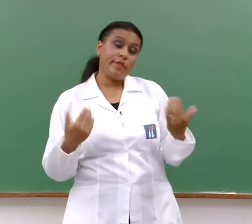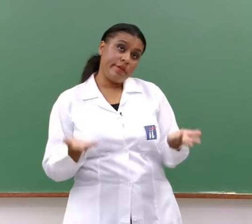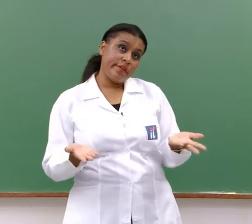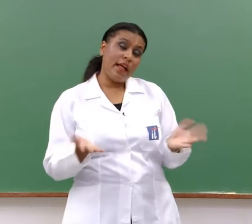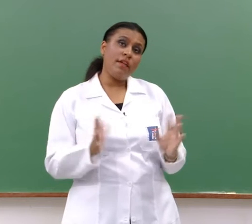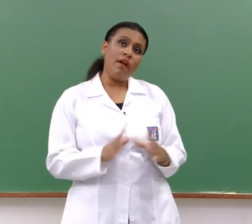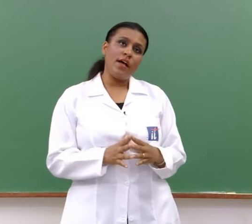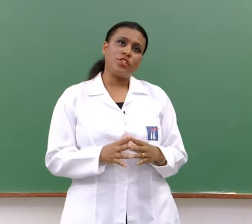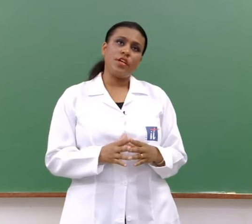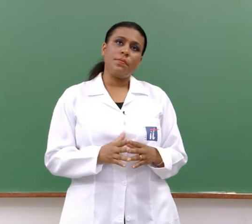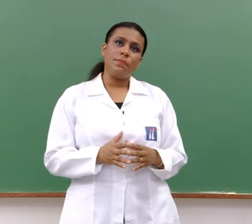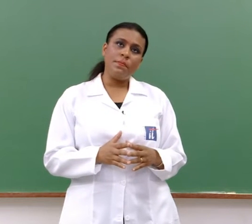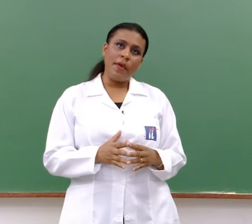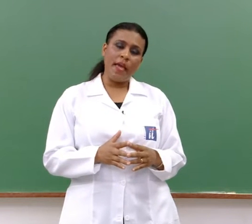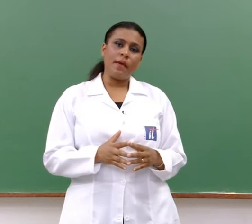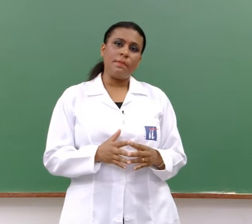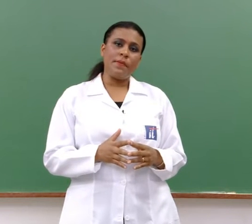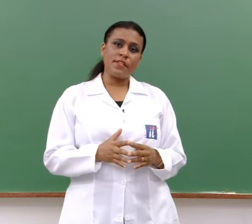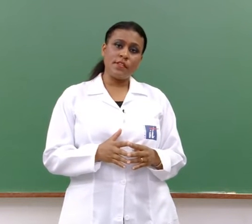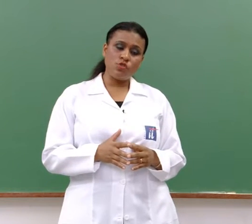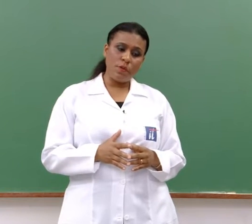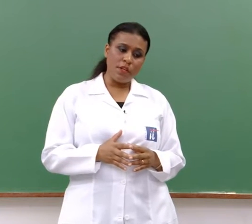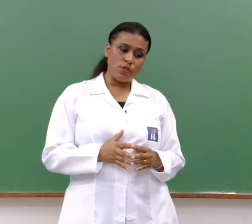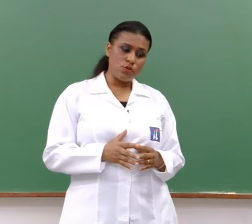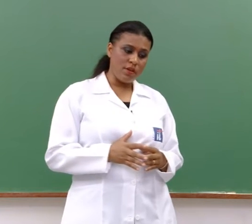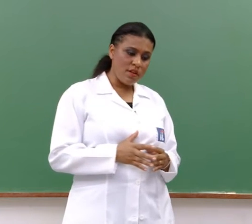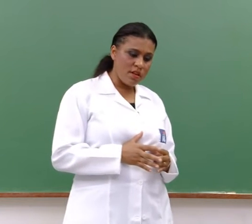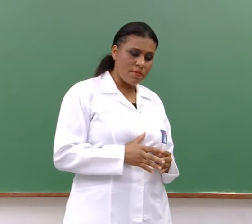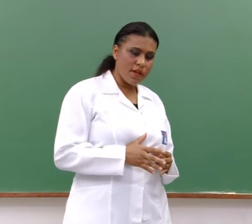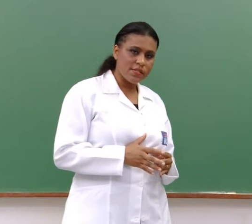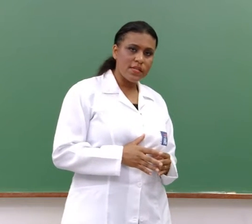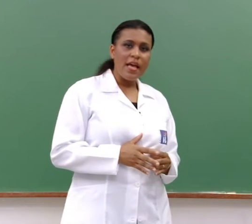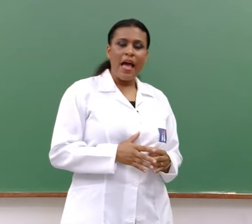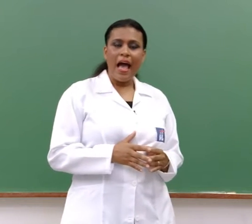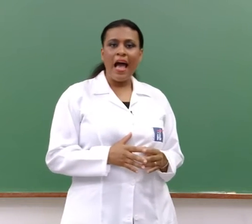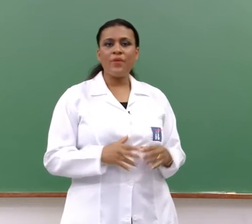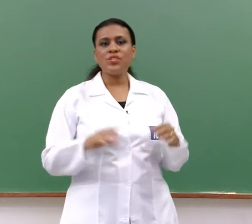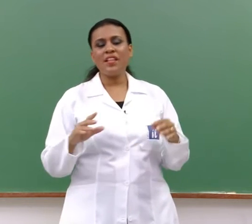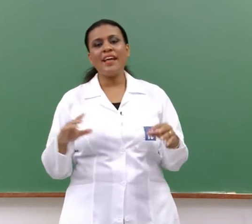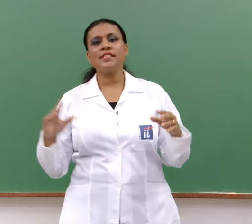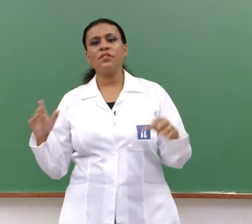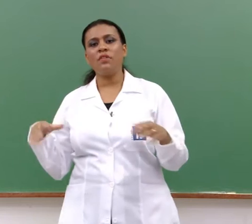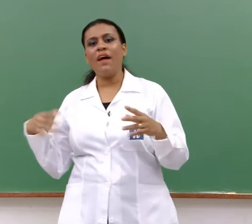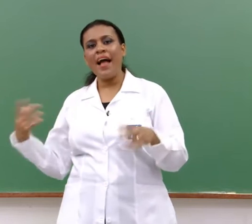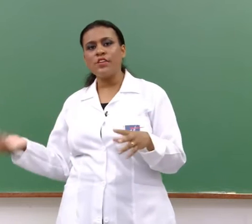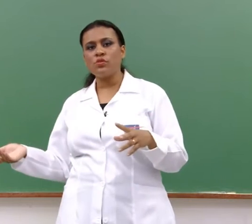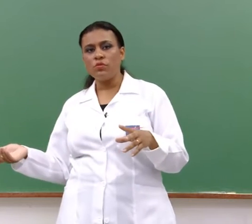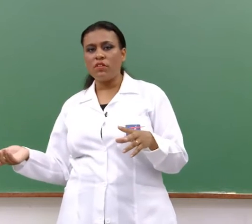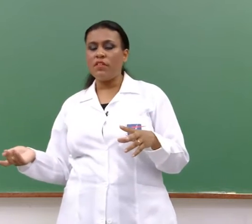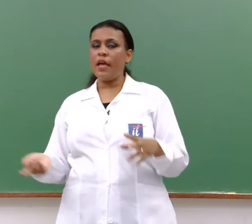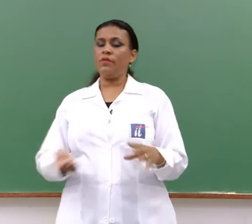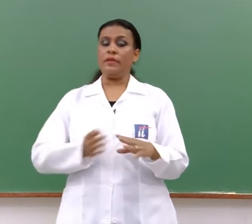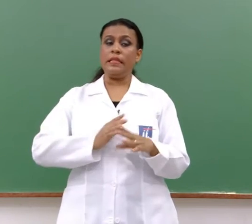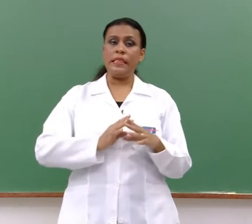E da linguagem. Bem, pensando sobre isso, Libras. Os sinais são iguais no mundo inteiro?